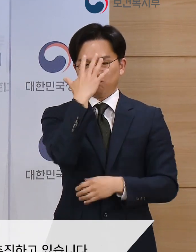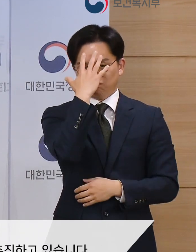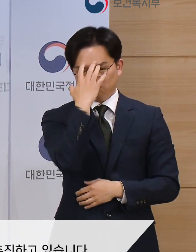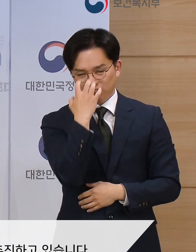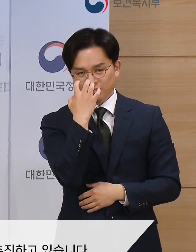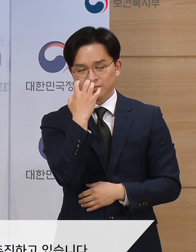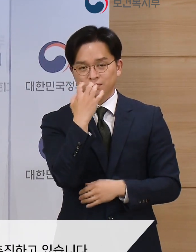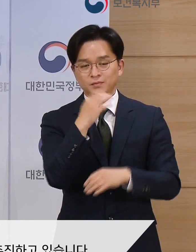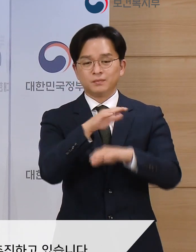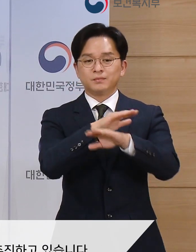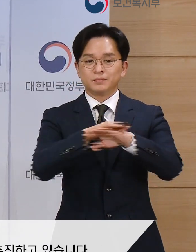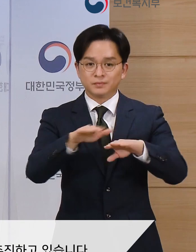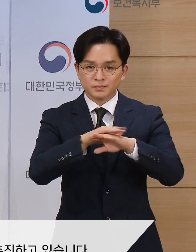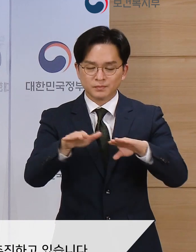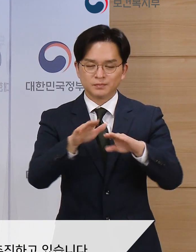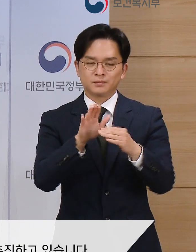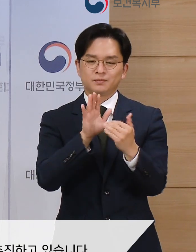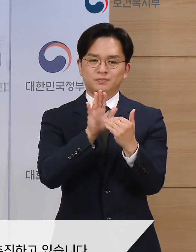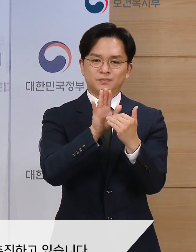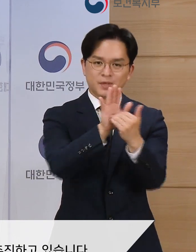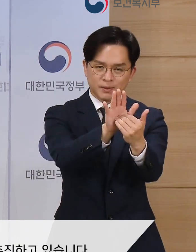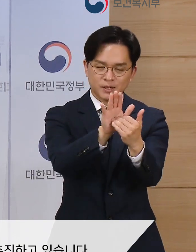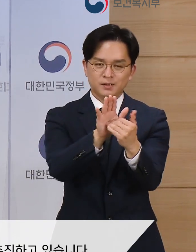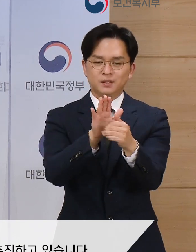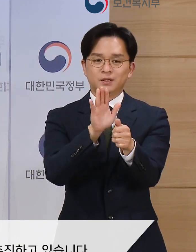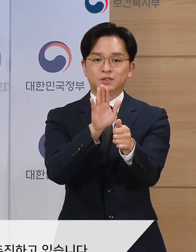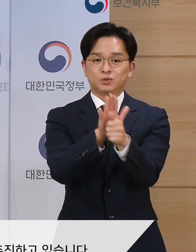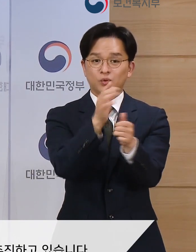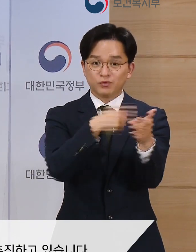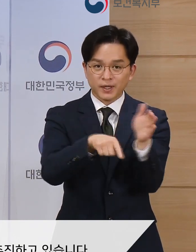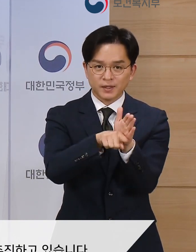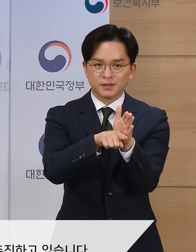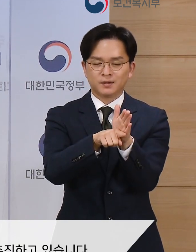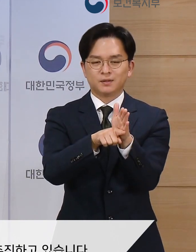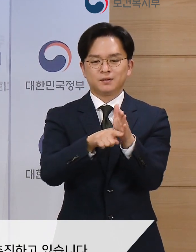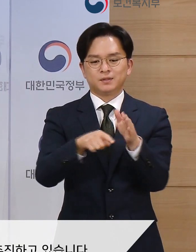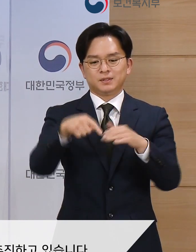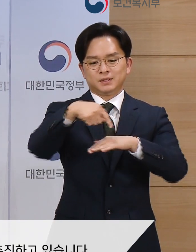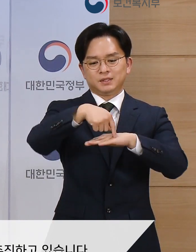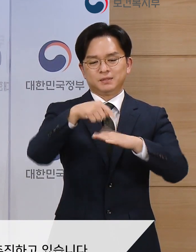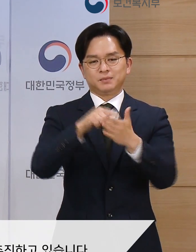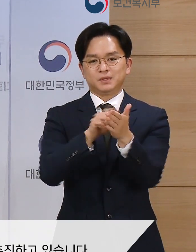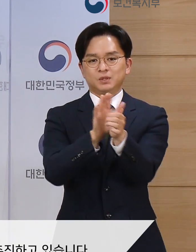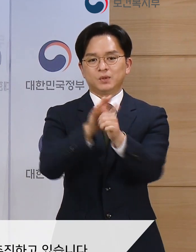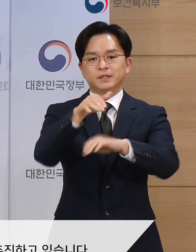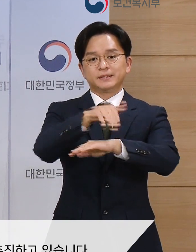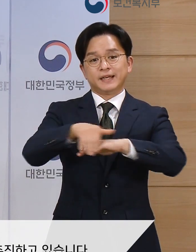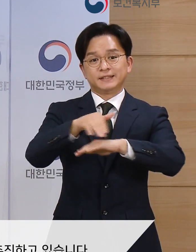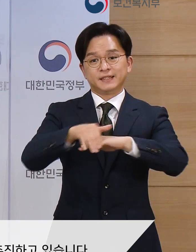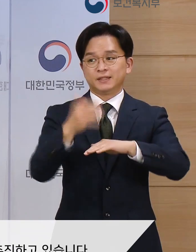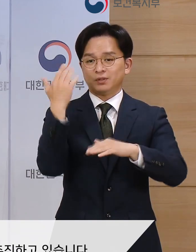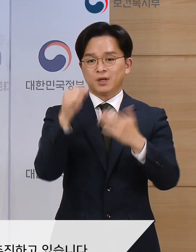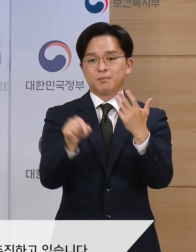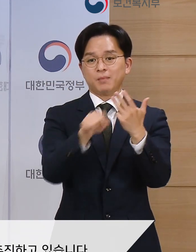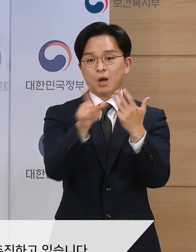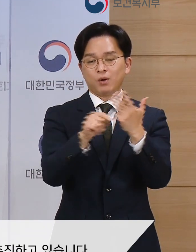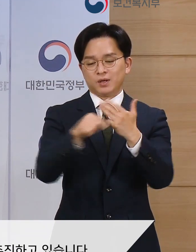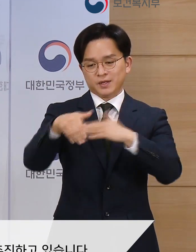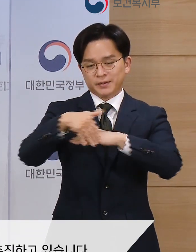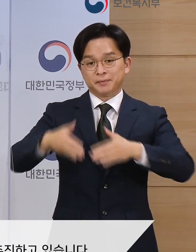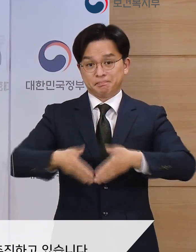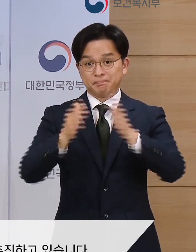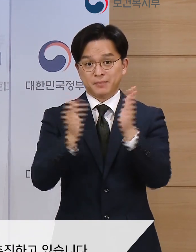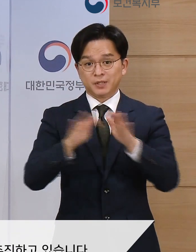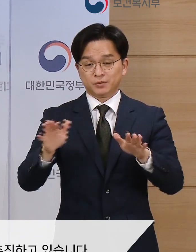우울의 예방부터 고위험군 지원까지 종합적인 심리 지원 대책을 지난 8월에 마련하고 계속